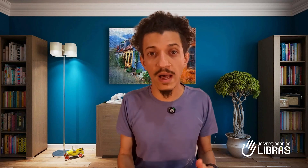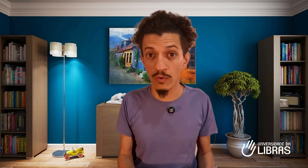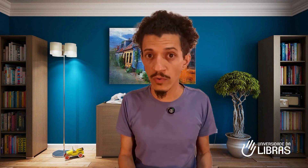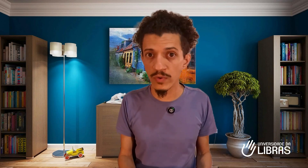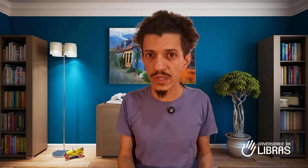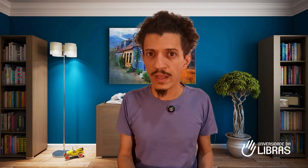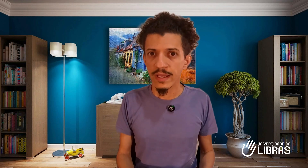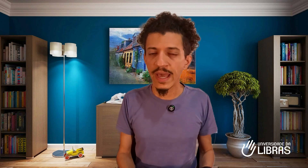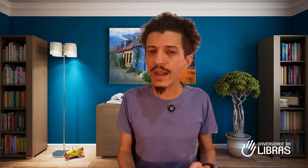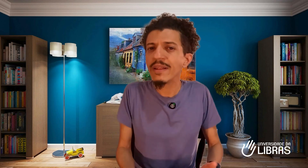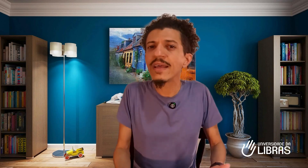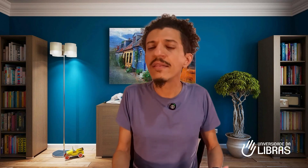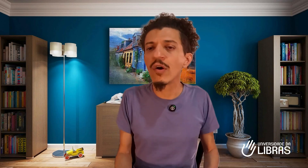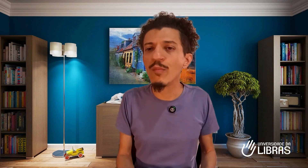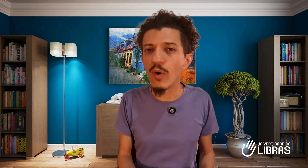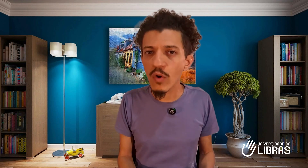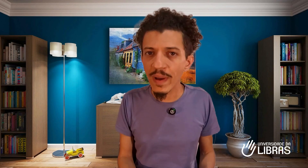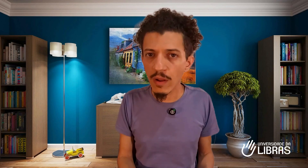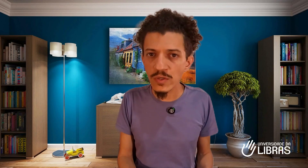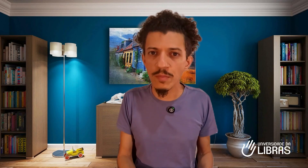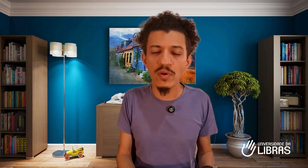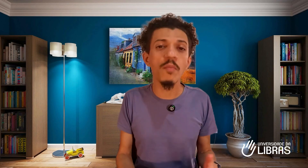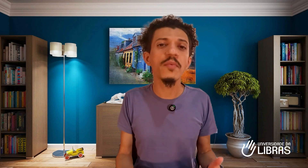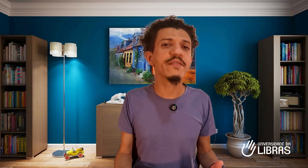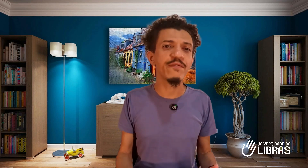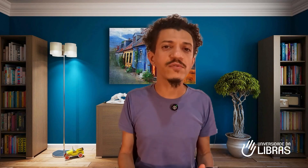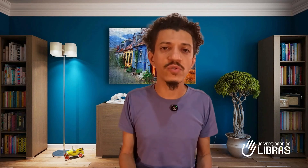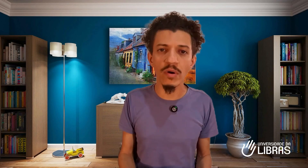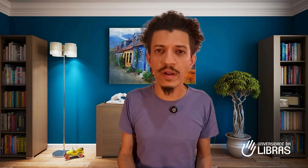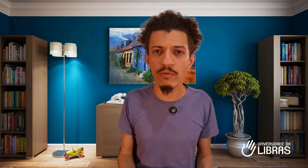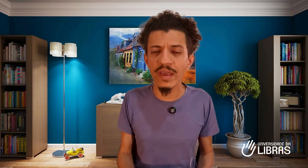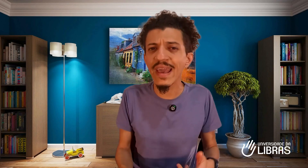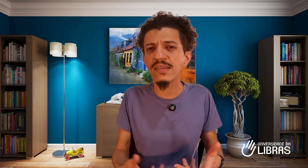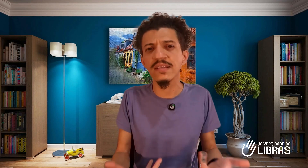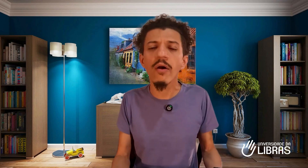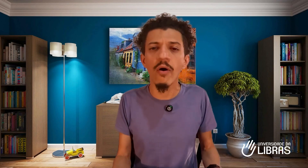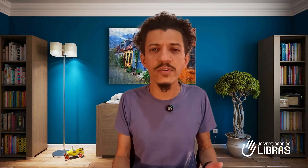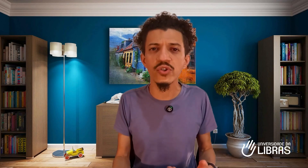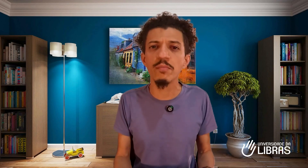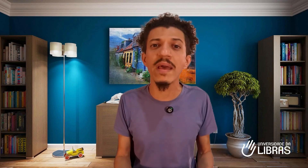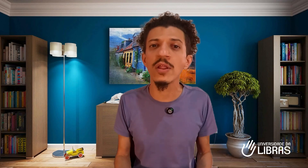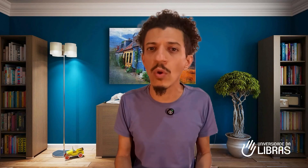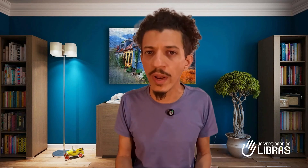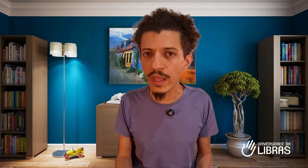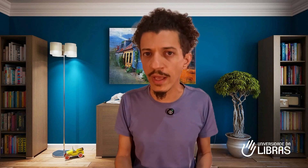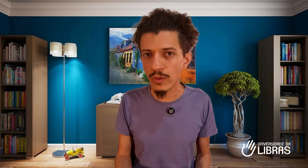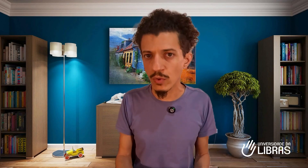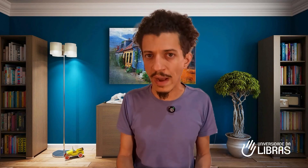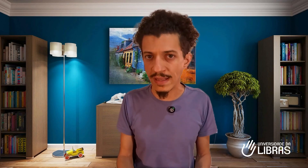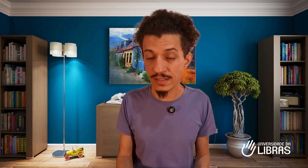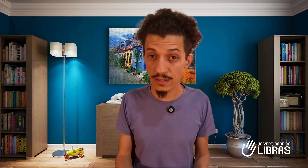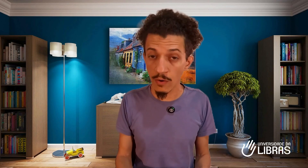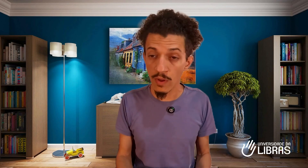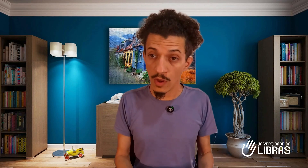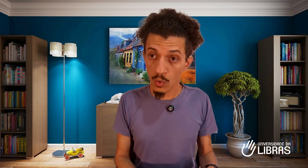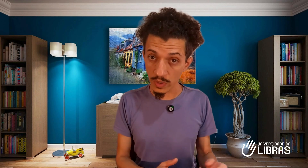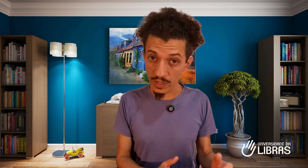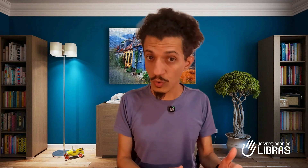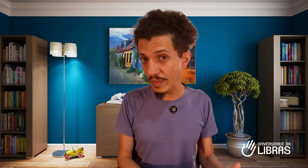alunos querendo entender um pouco melhor sobre como que funciona, o que é esse negócio de mentoria e tudo mais. Então, o conteúdo principal